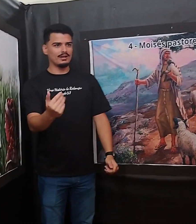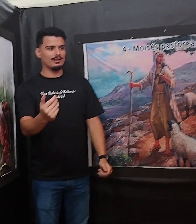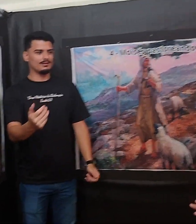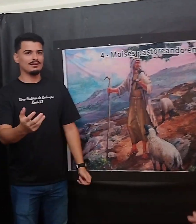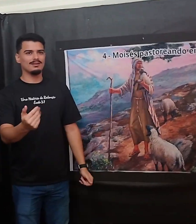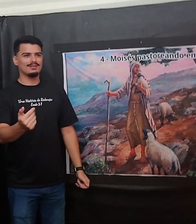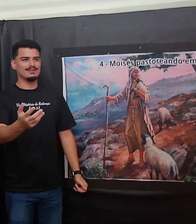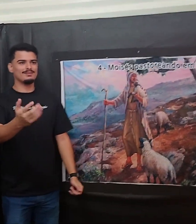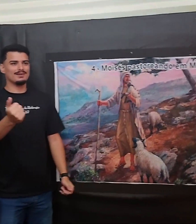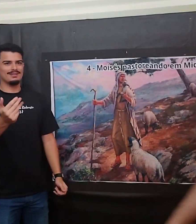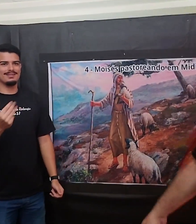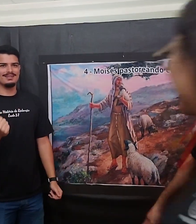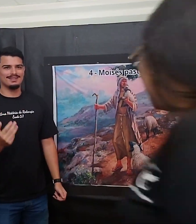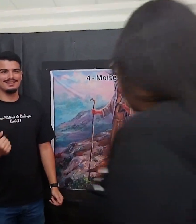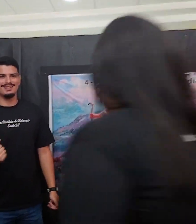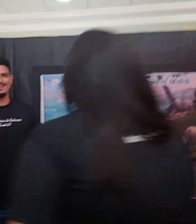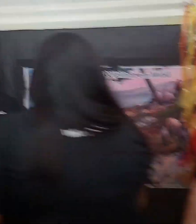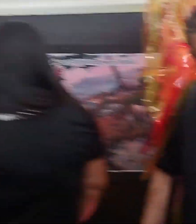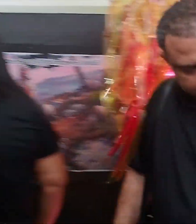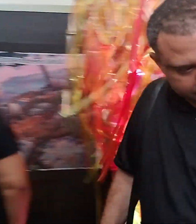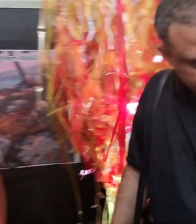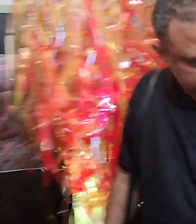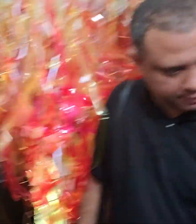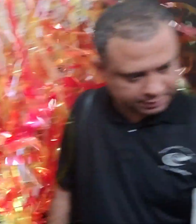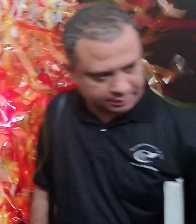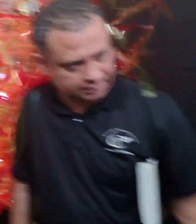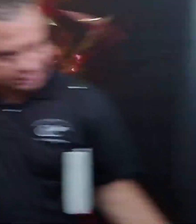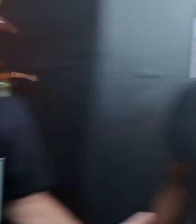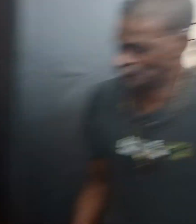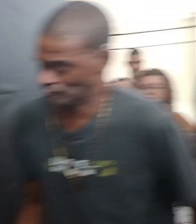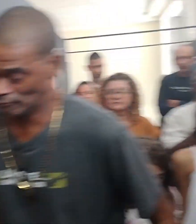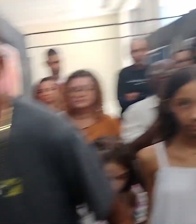Vai pra cá. Vem